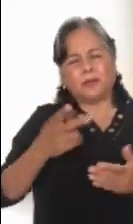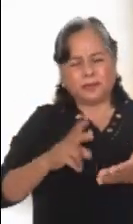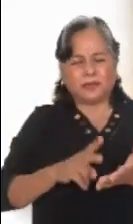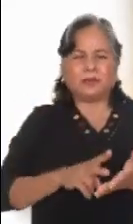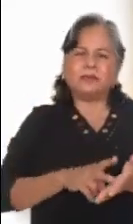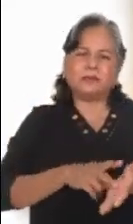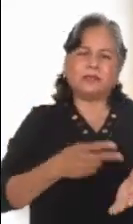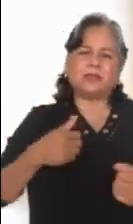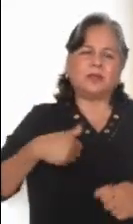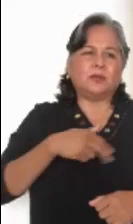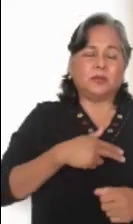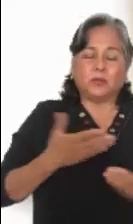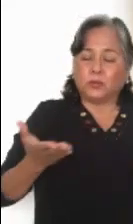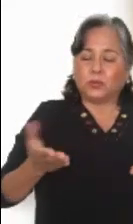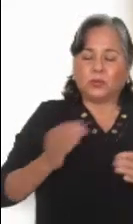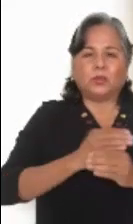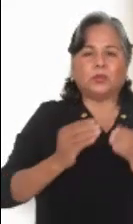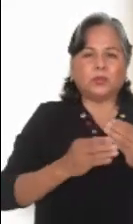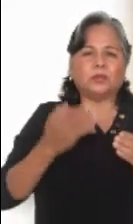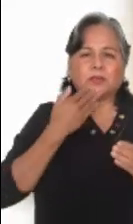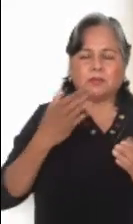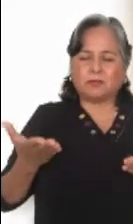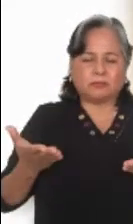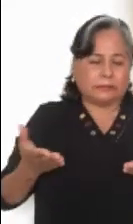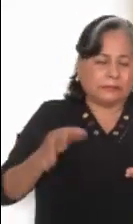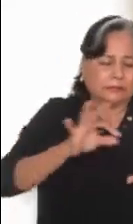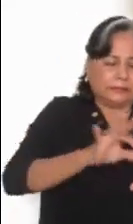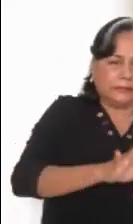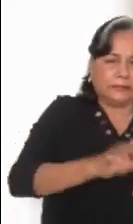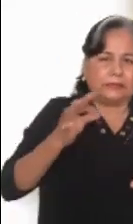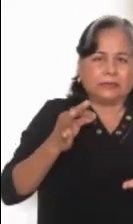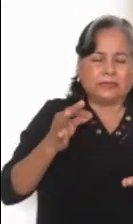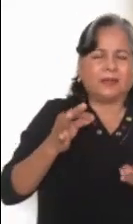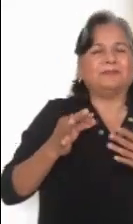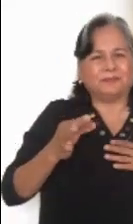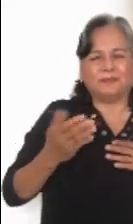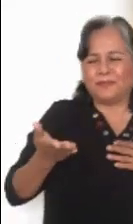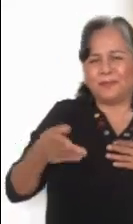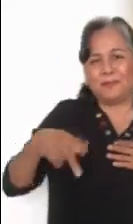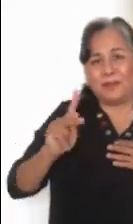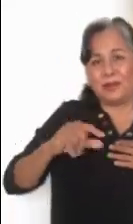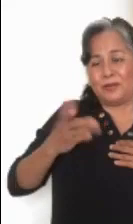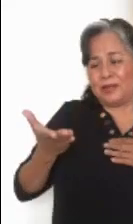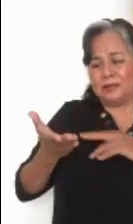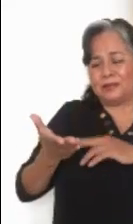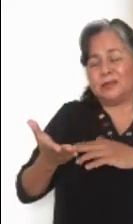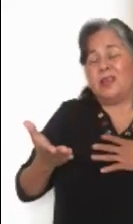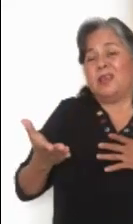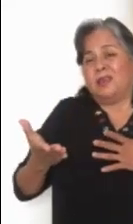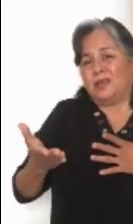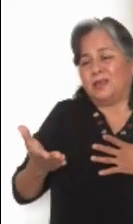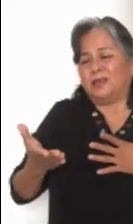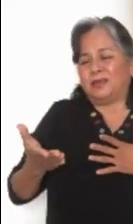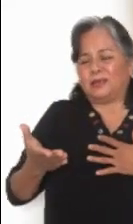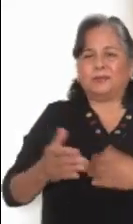pero nos quedamos suspirando por el que hemos abandonado. Pero también hay quien